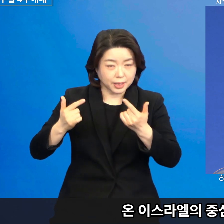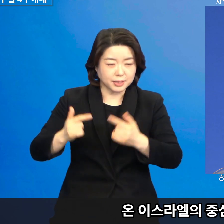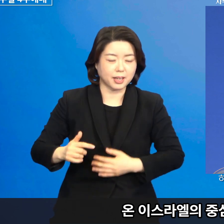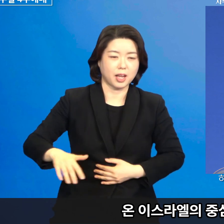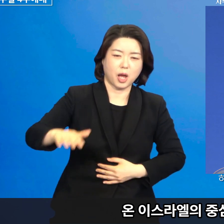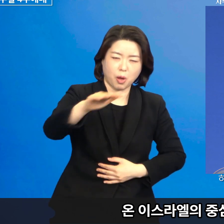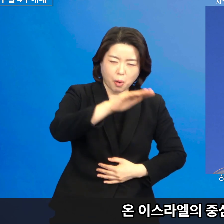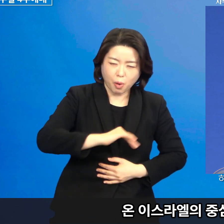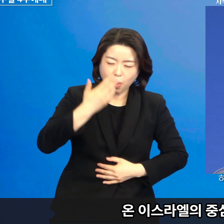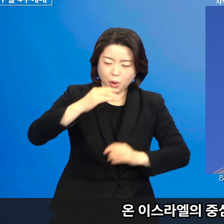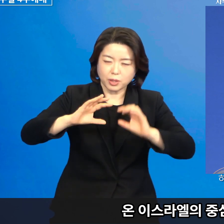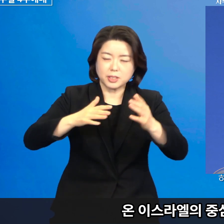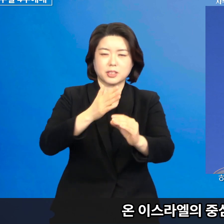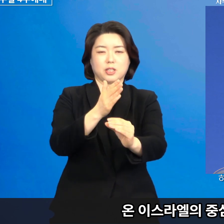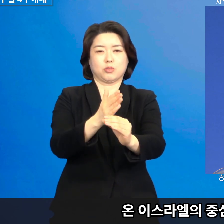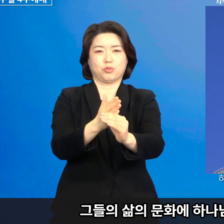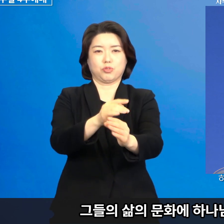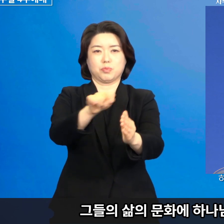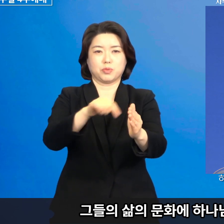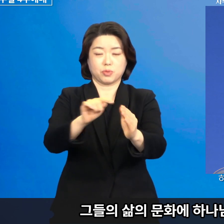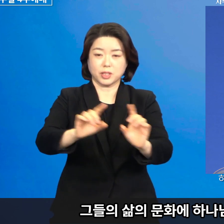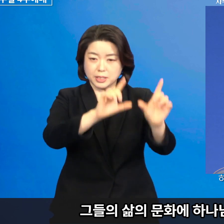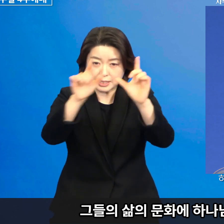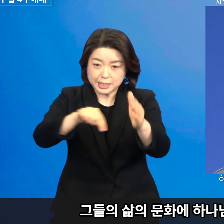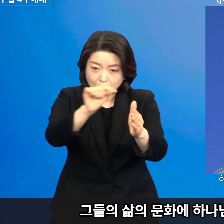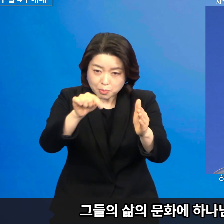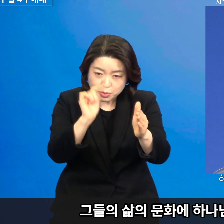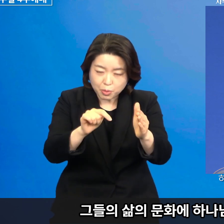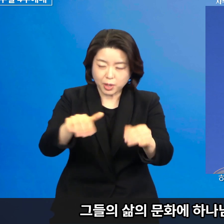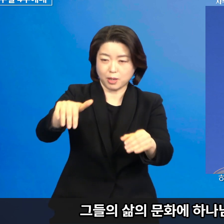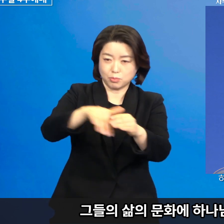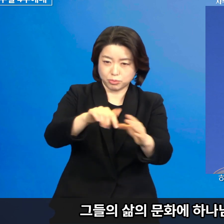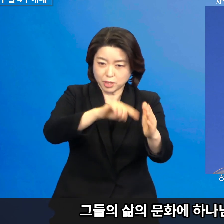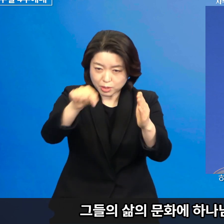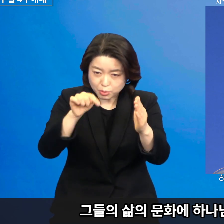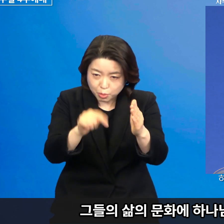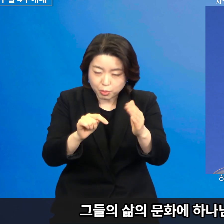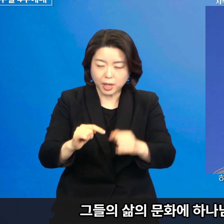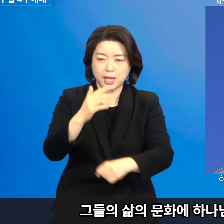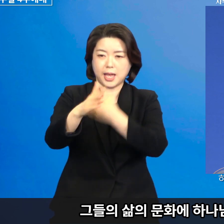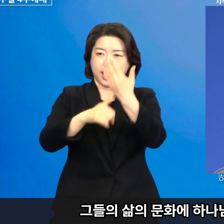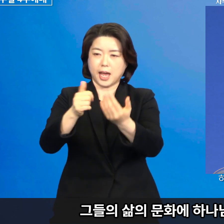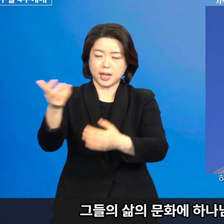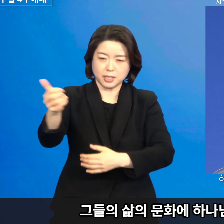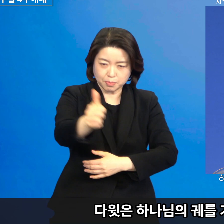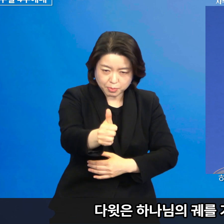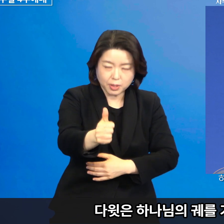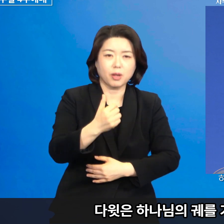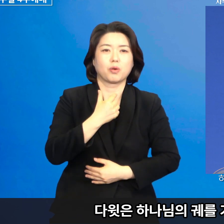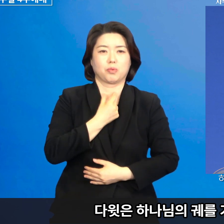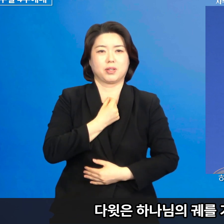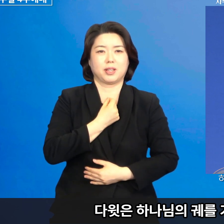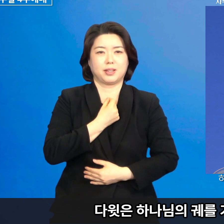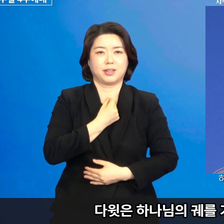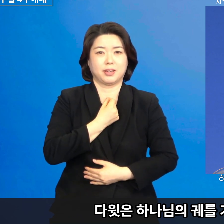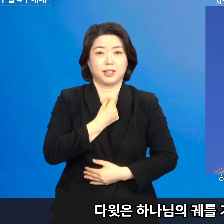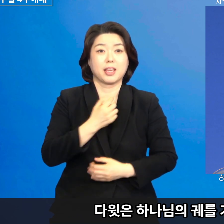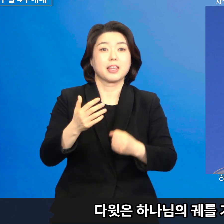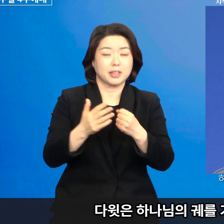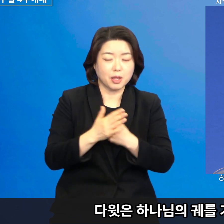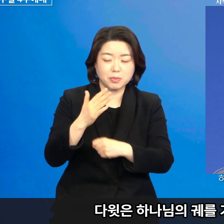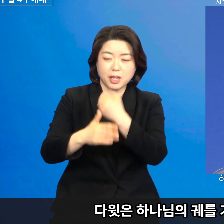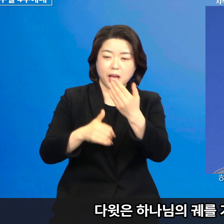이스라엘의 중심에, 그들의 삶에, 그들의 삶의 문화에 하나님이 있기 원했기 때문에 다윗은 하나님의